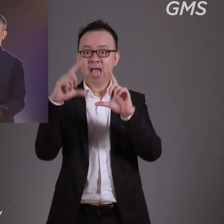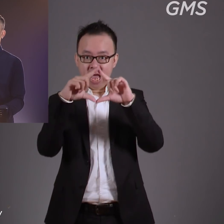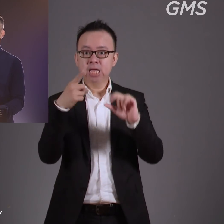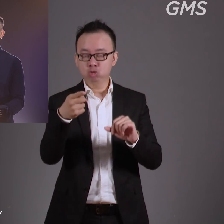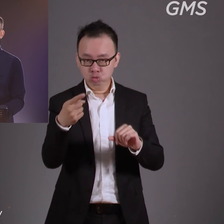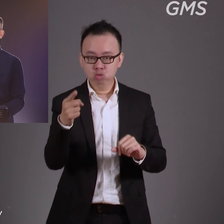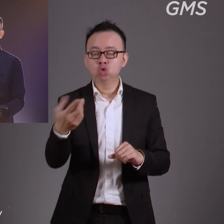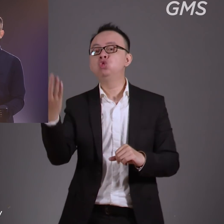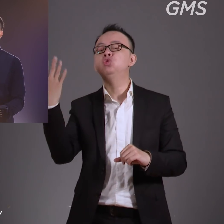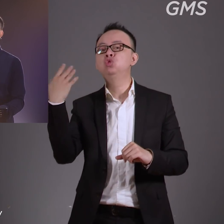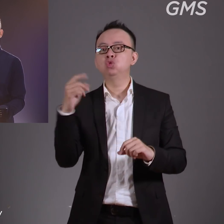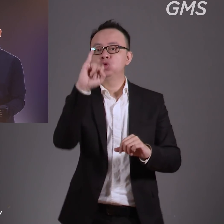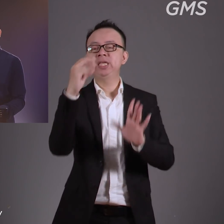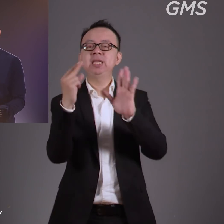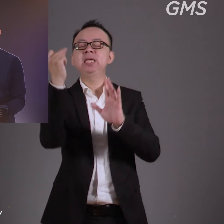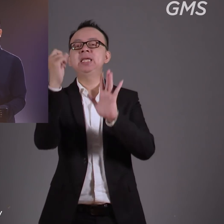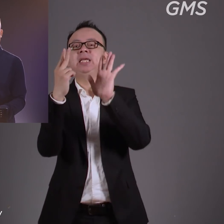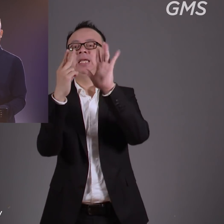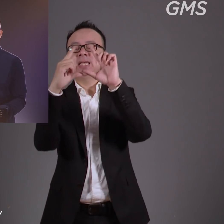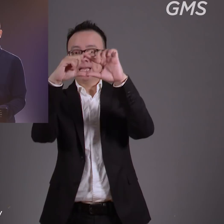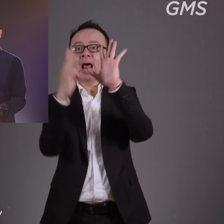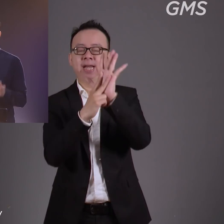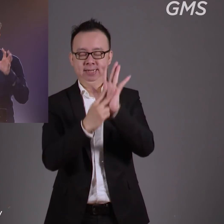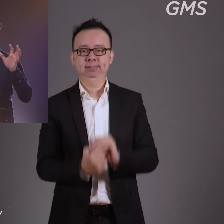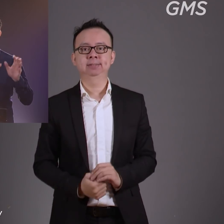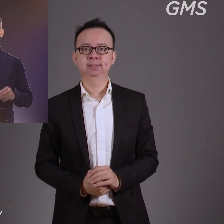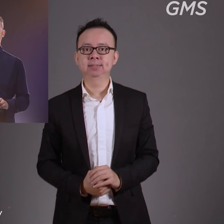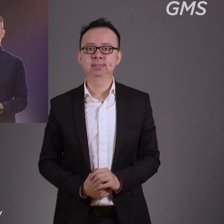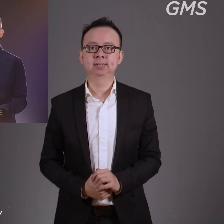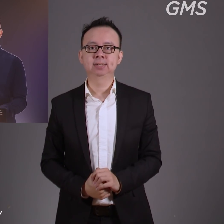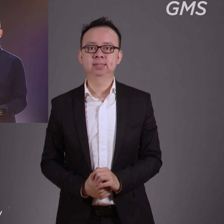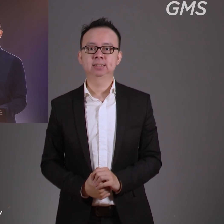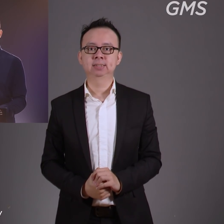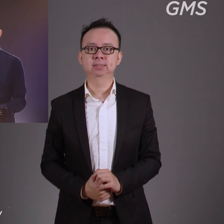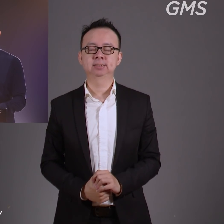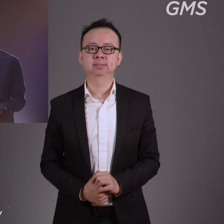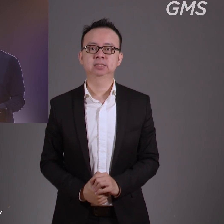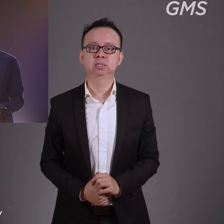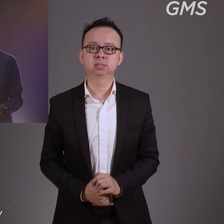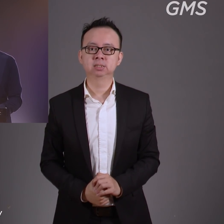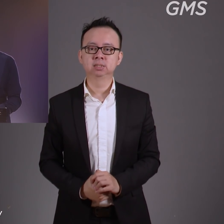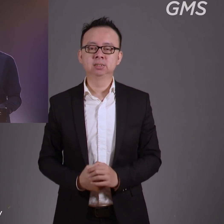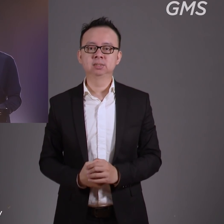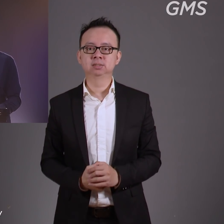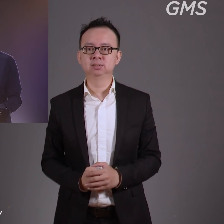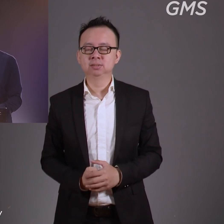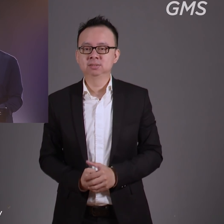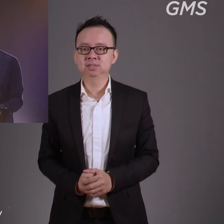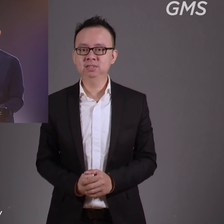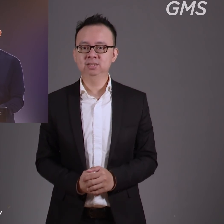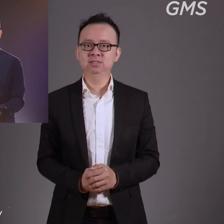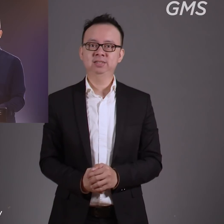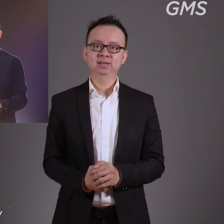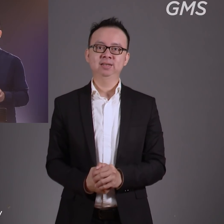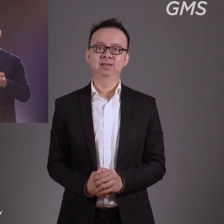juga. Pernah menjadi kuasa di bagian bumi sebelah situ. Pernah menjadi pemerintah,